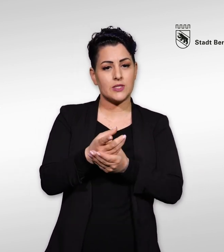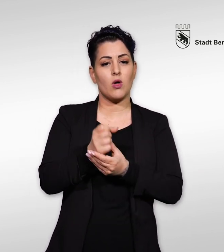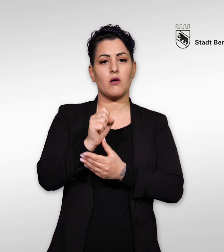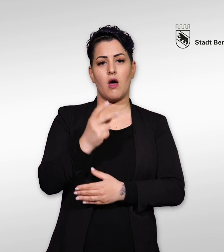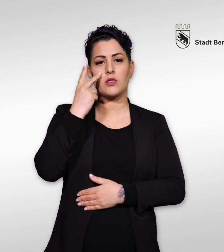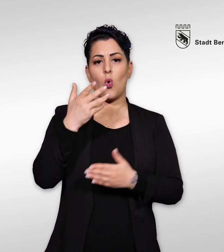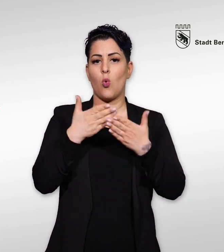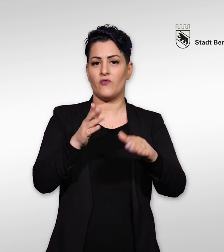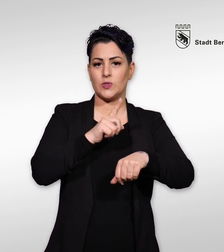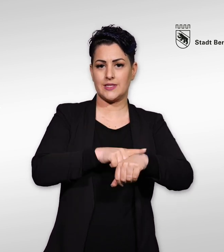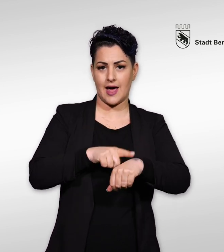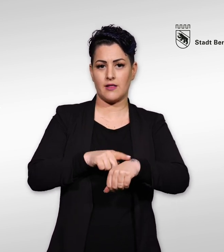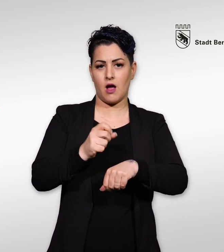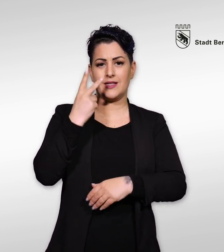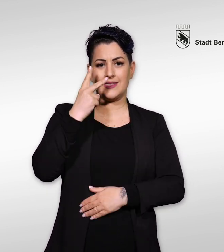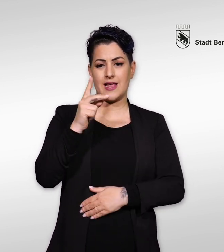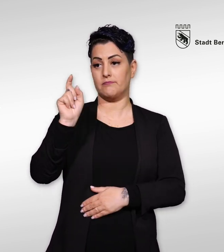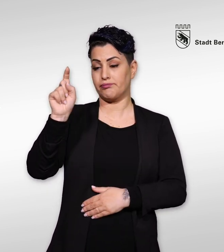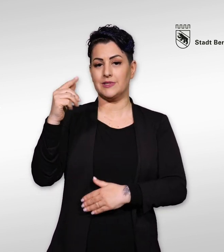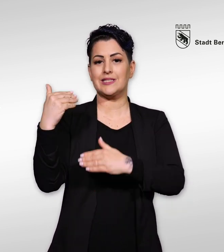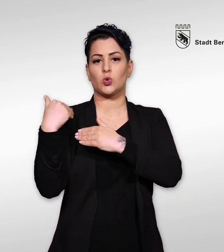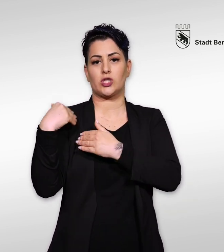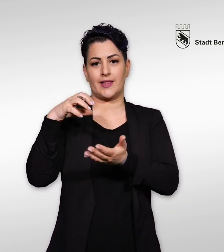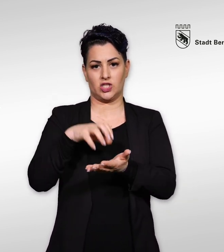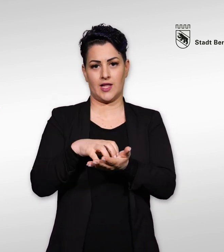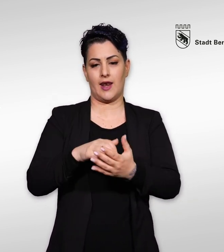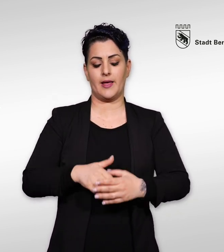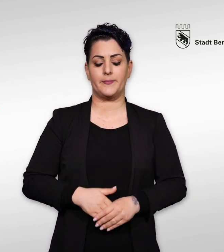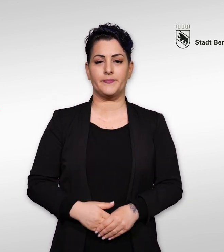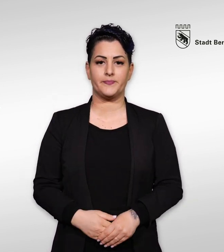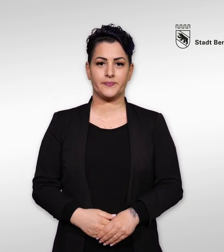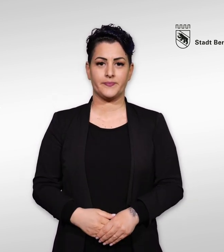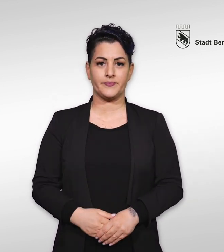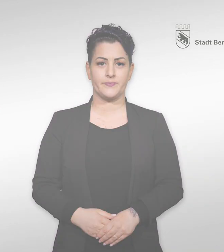Diese Informationen sowie unsere Öffnungszeiten finden Sie auch in der Box zuständige Stelle.